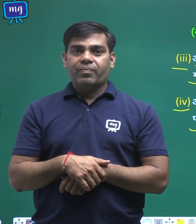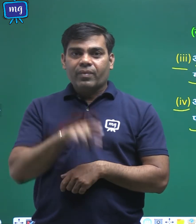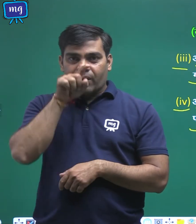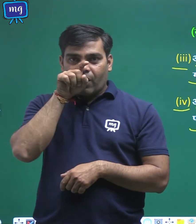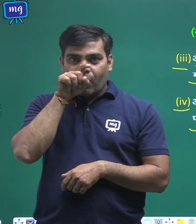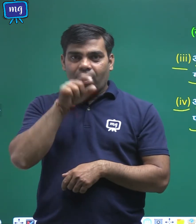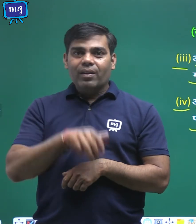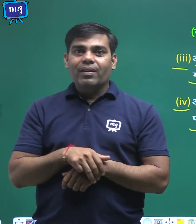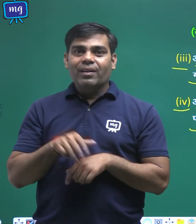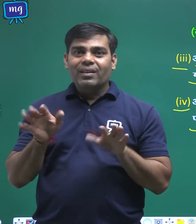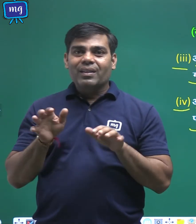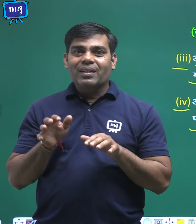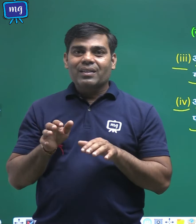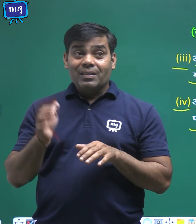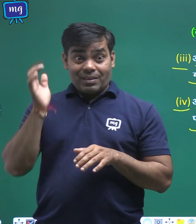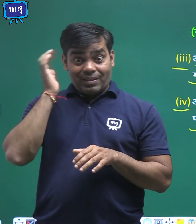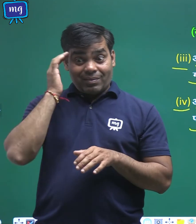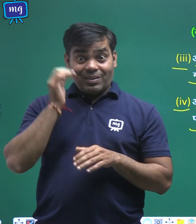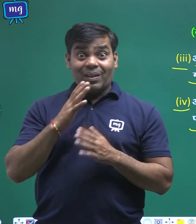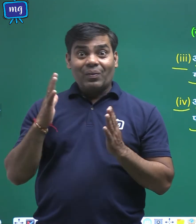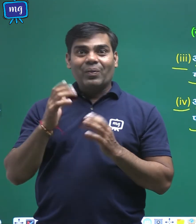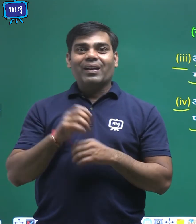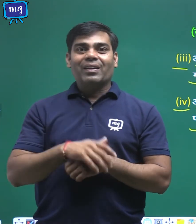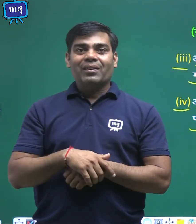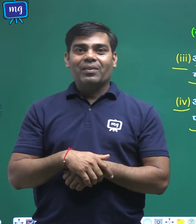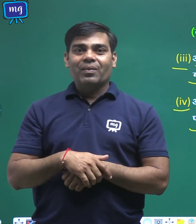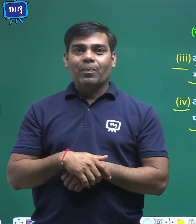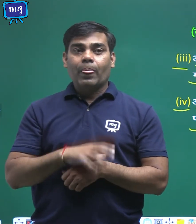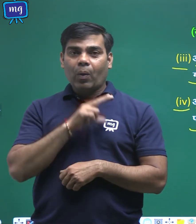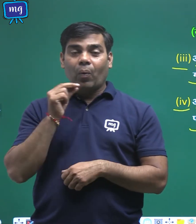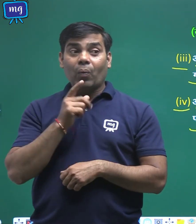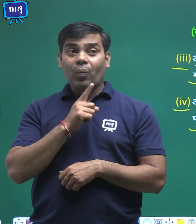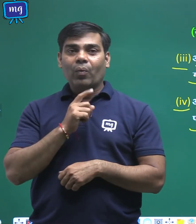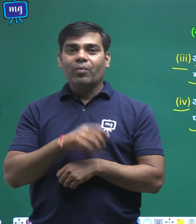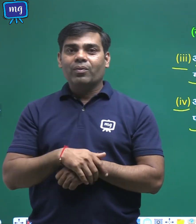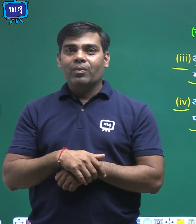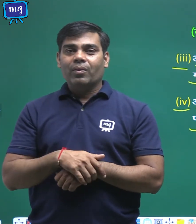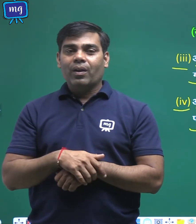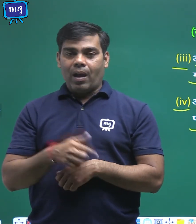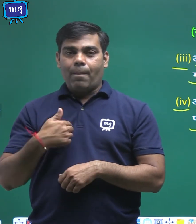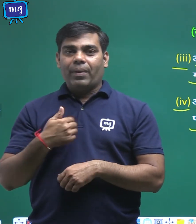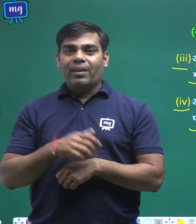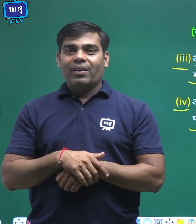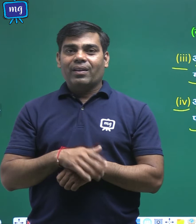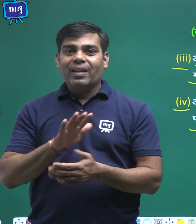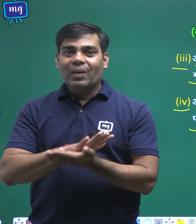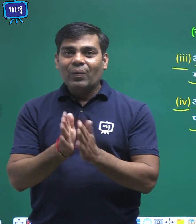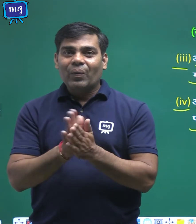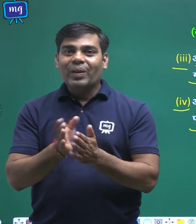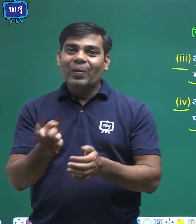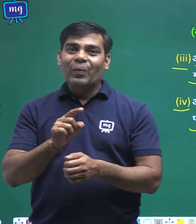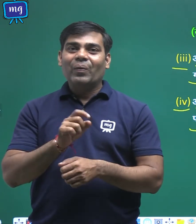कौवा समझदार हो गया है और वो अपनी रोटी